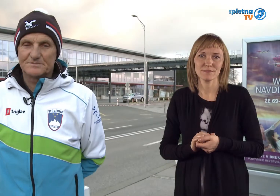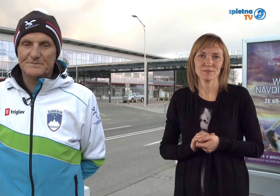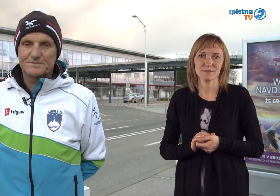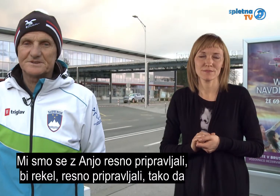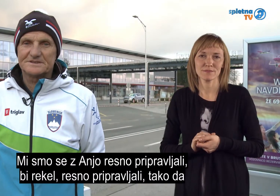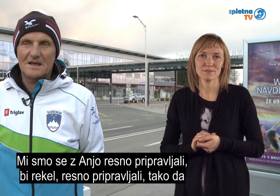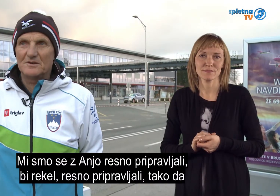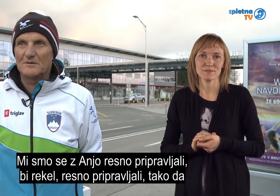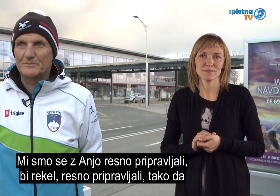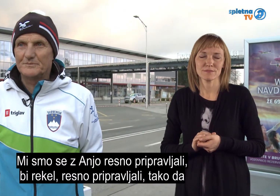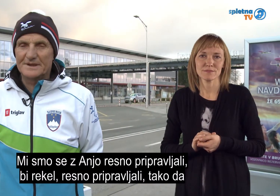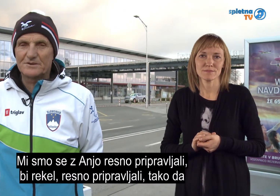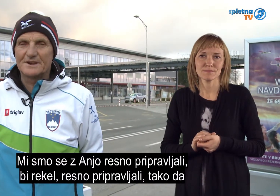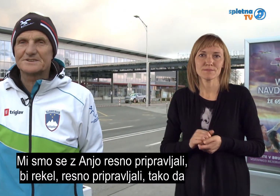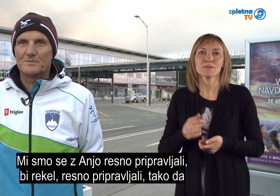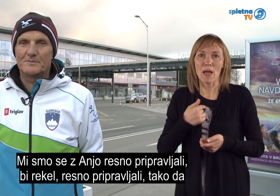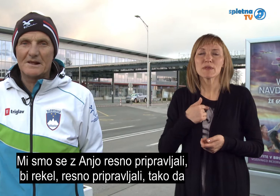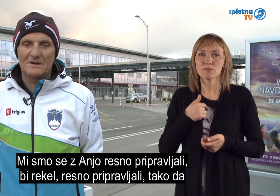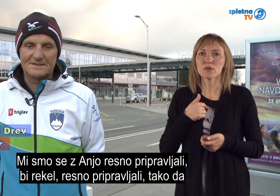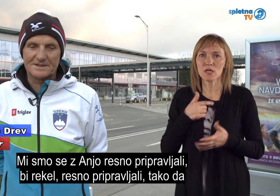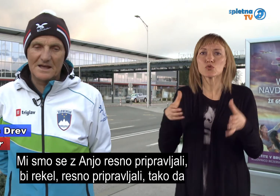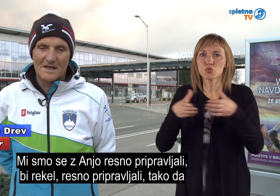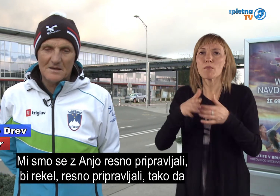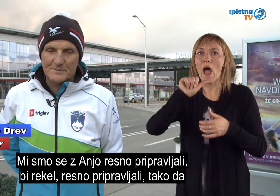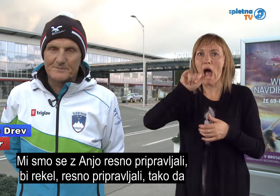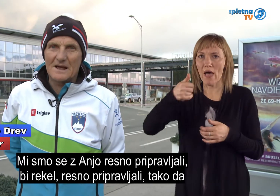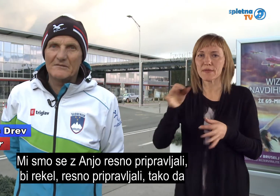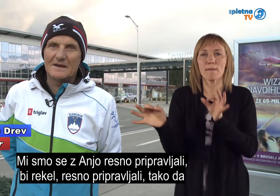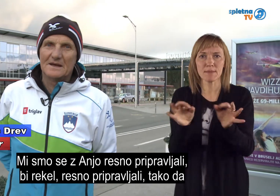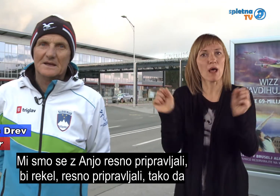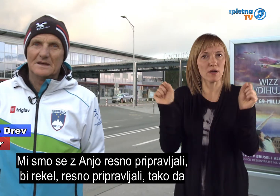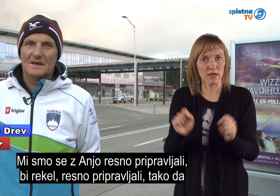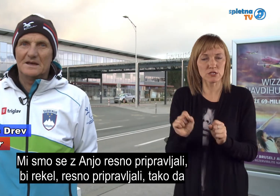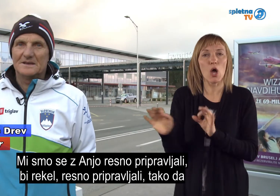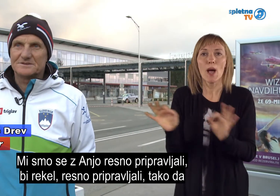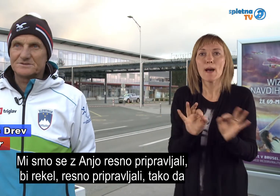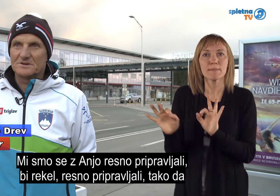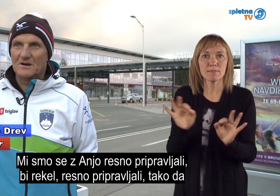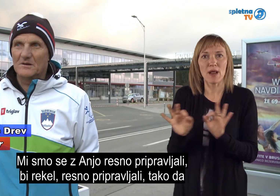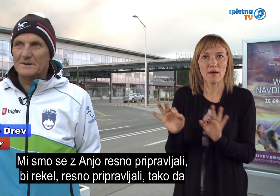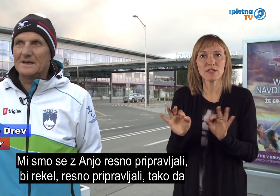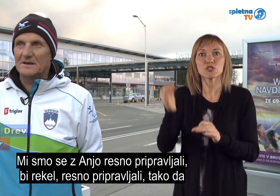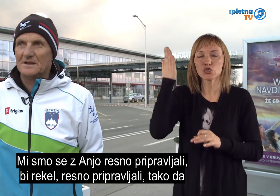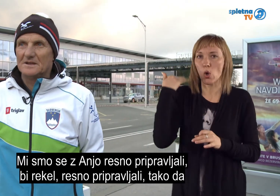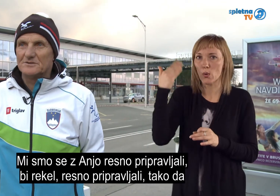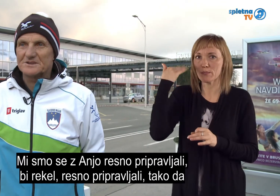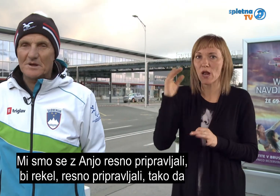Mi smo se zanjo, bi rekel, resno pripravljali, tako da priprave so bile dosti